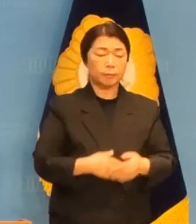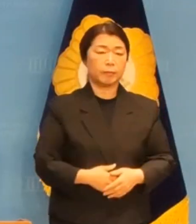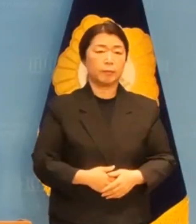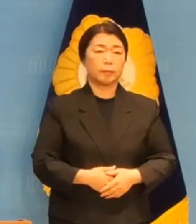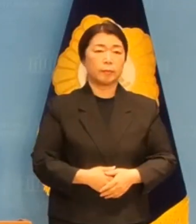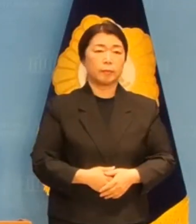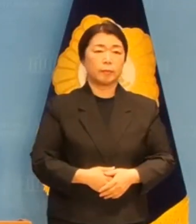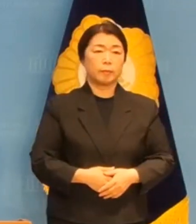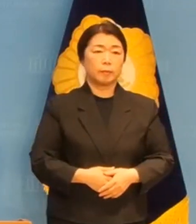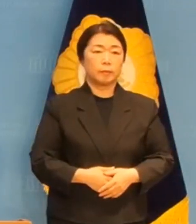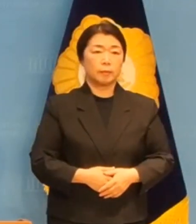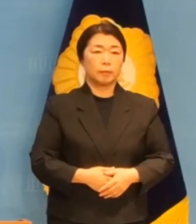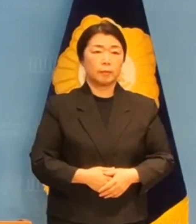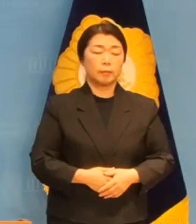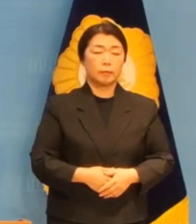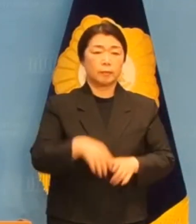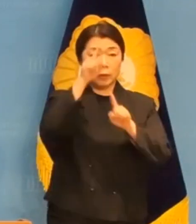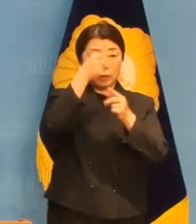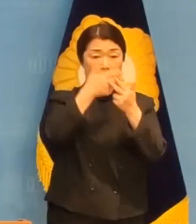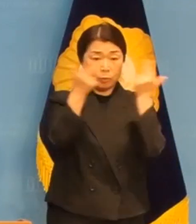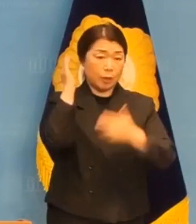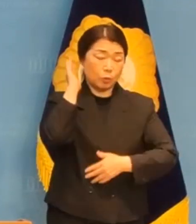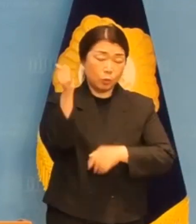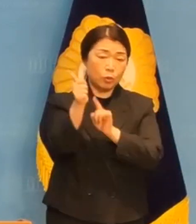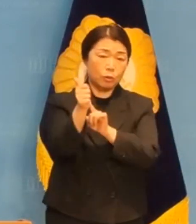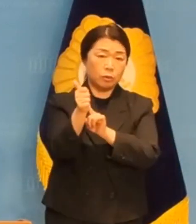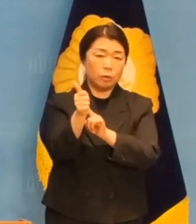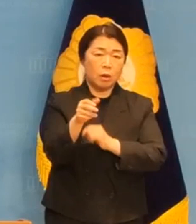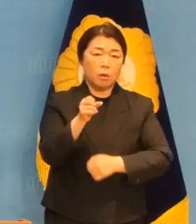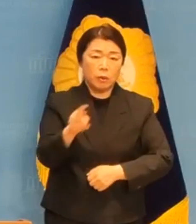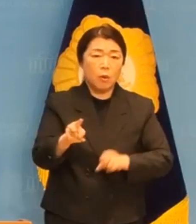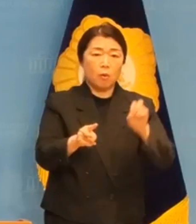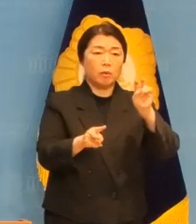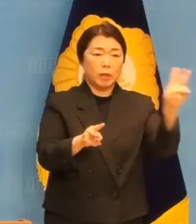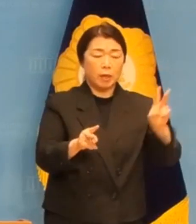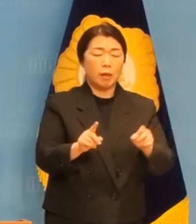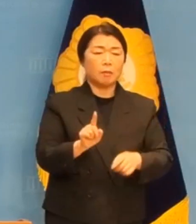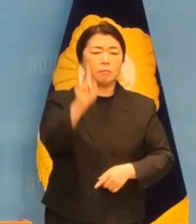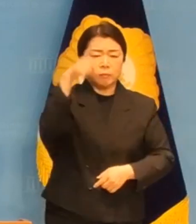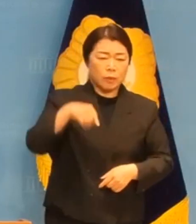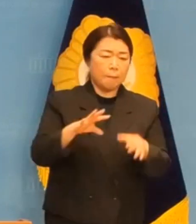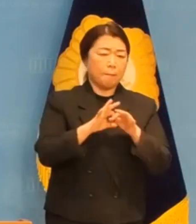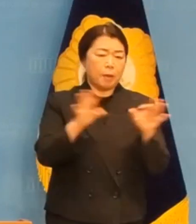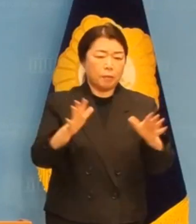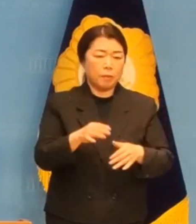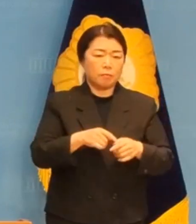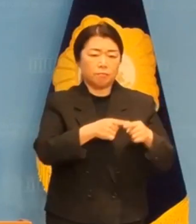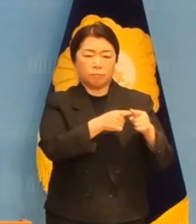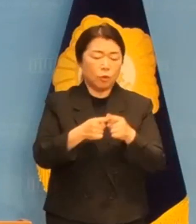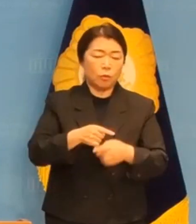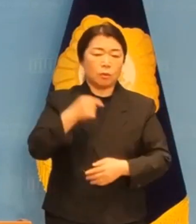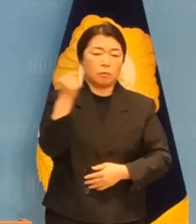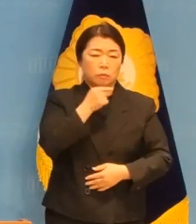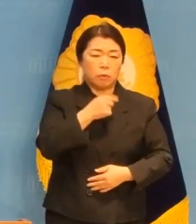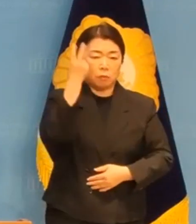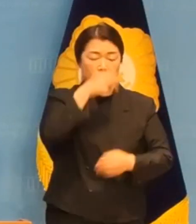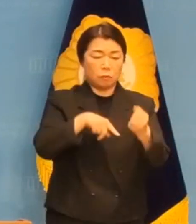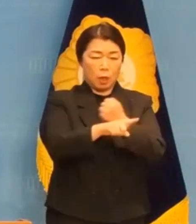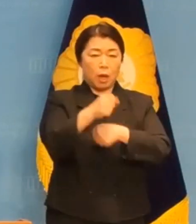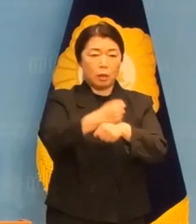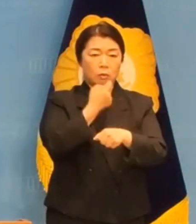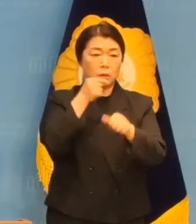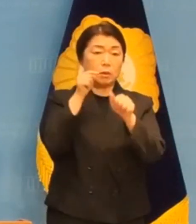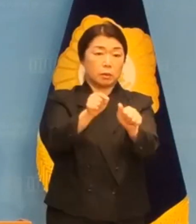이재명 대통령은 여야와 지위 고하를 막론하고 엄정 수사하라고 분명히 지시했습니다.